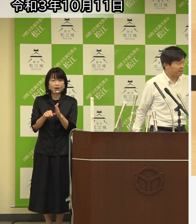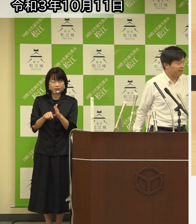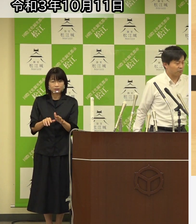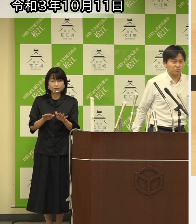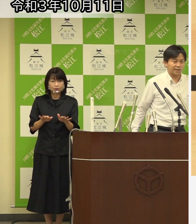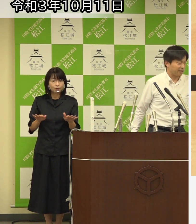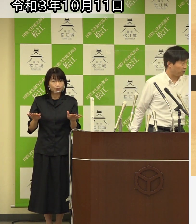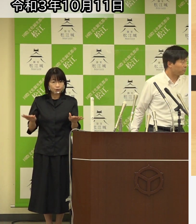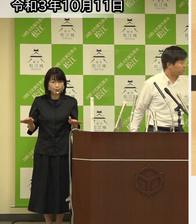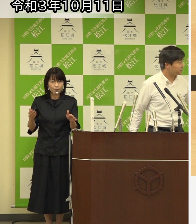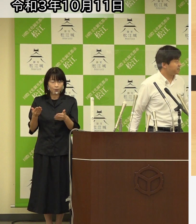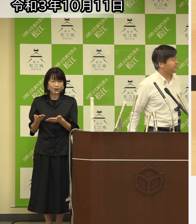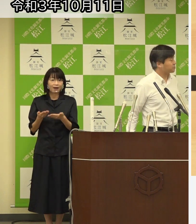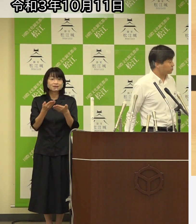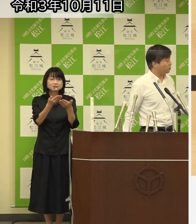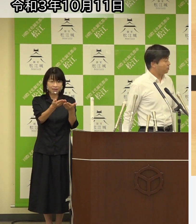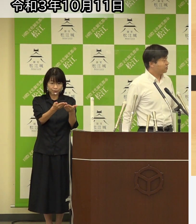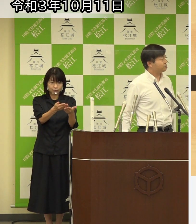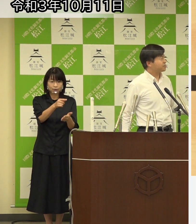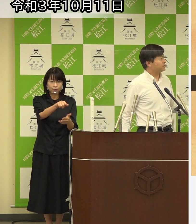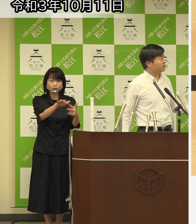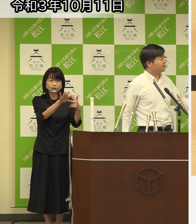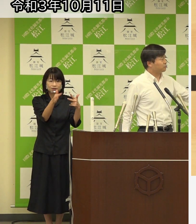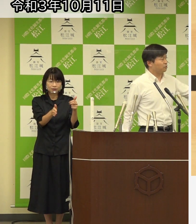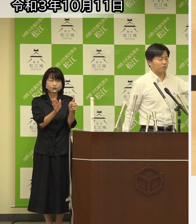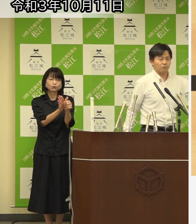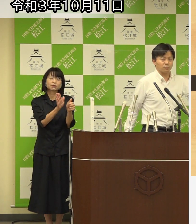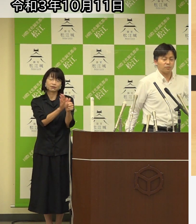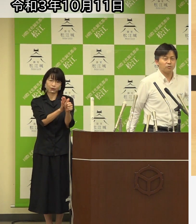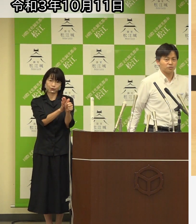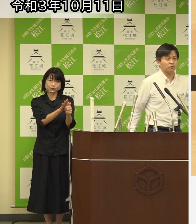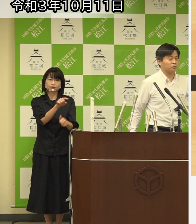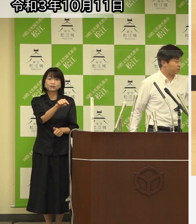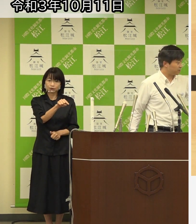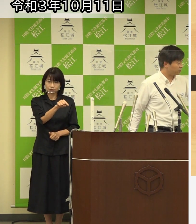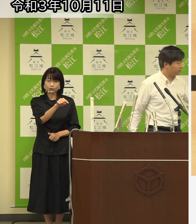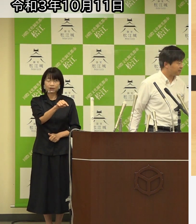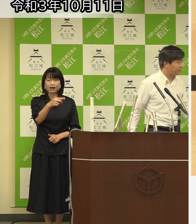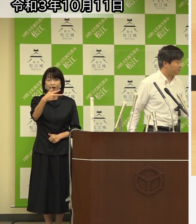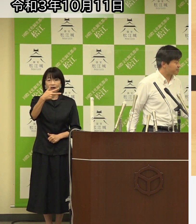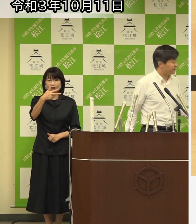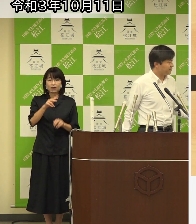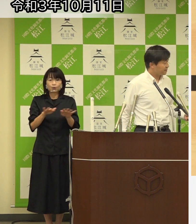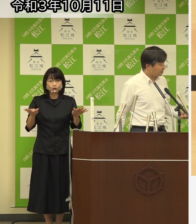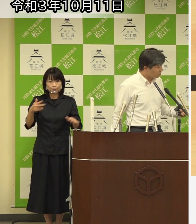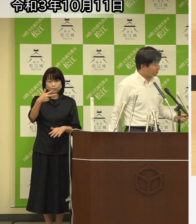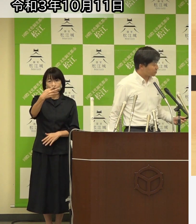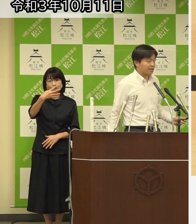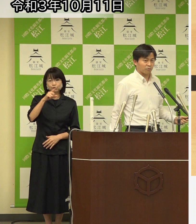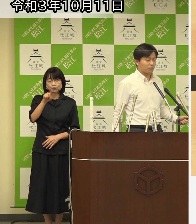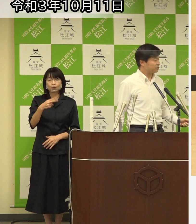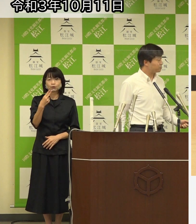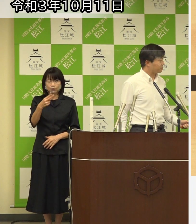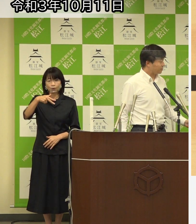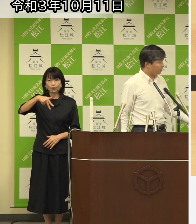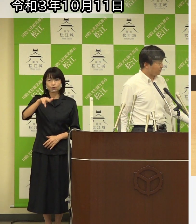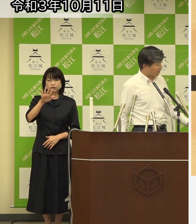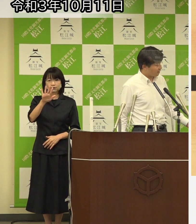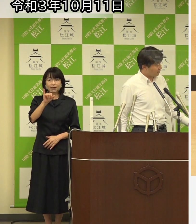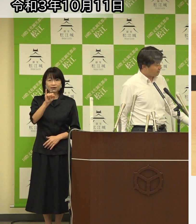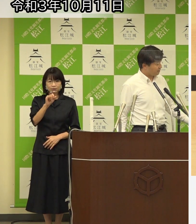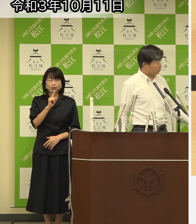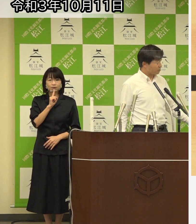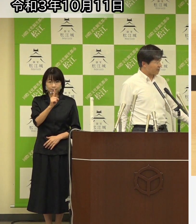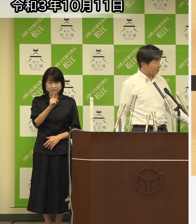預かりして子育てを支援するという制度がこの子どものショートステイとなっています。じゃあどんなときかというと、例え